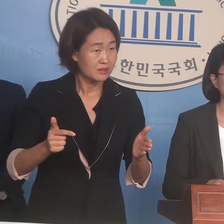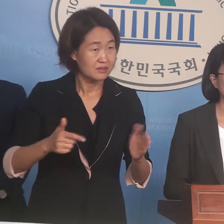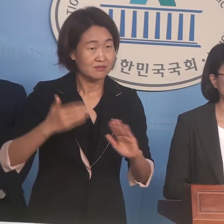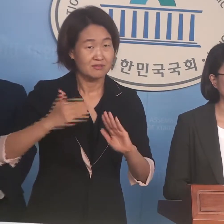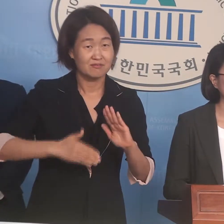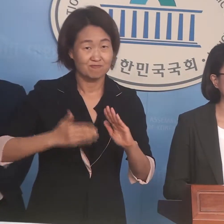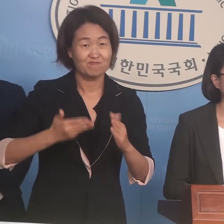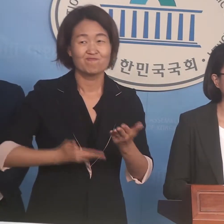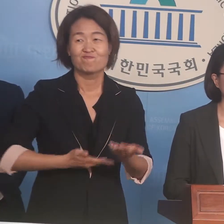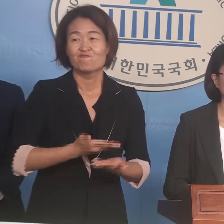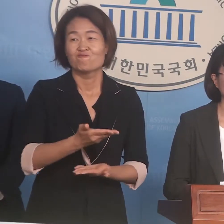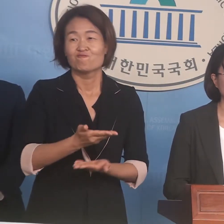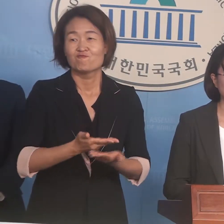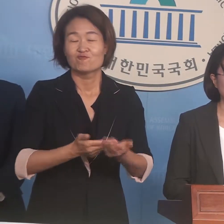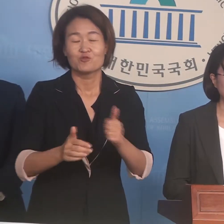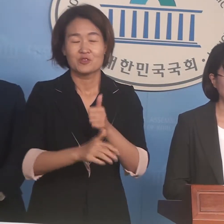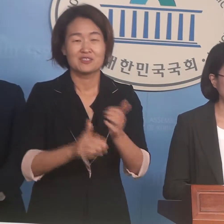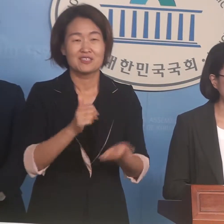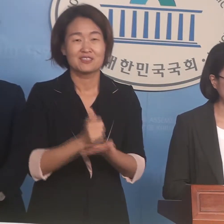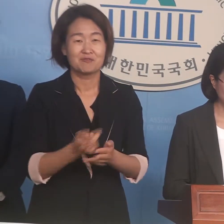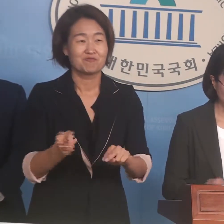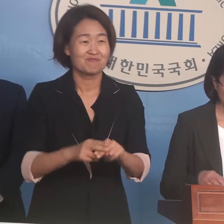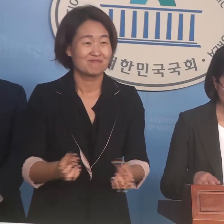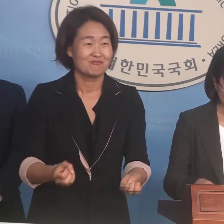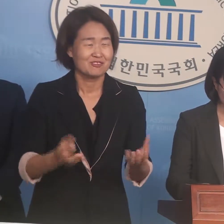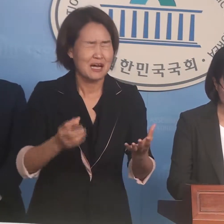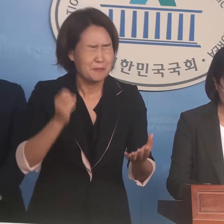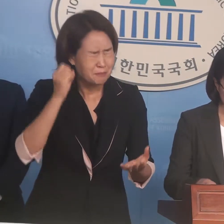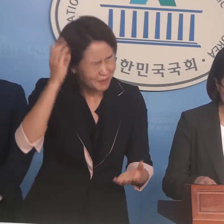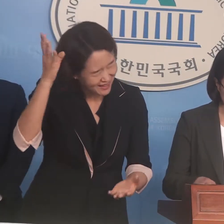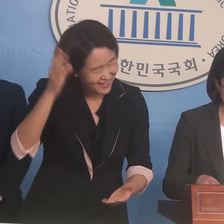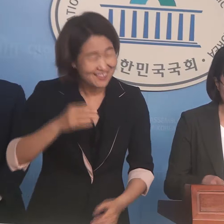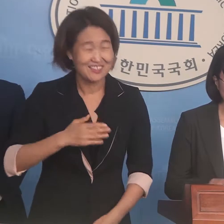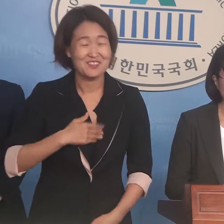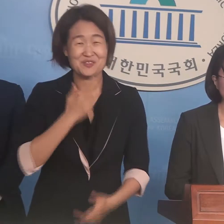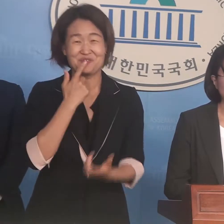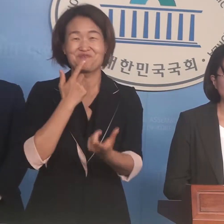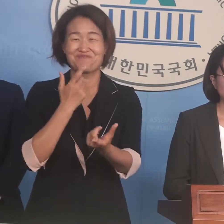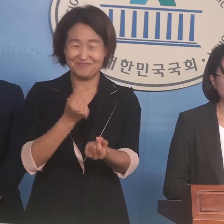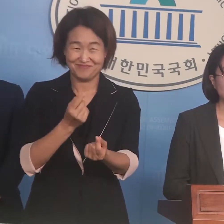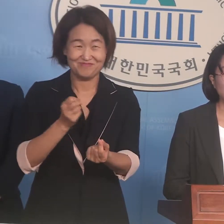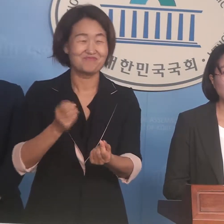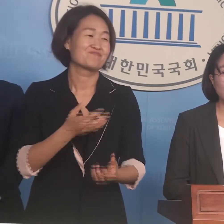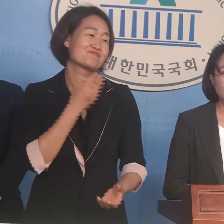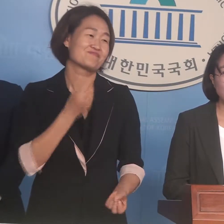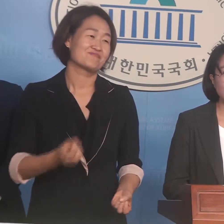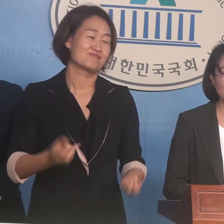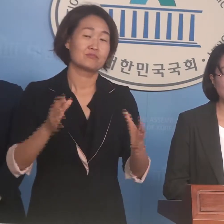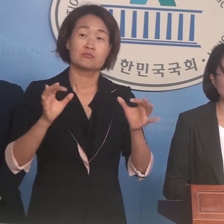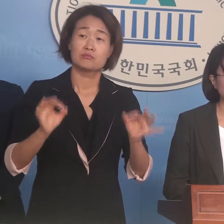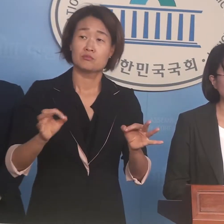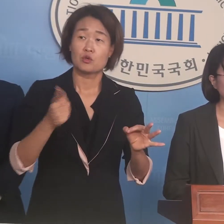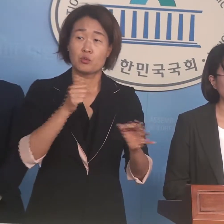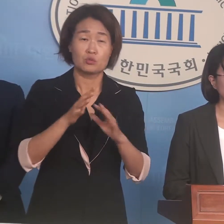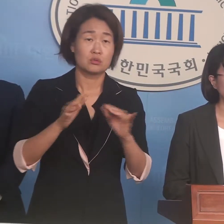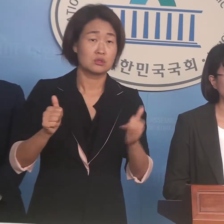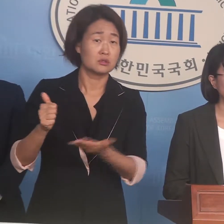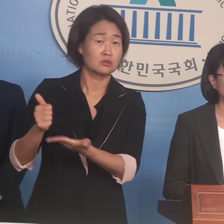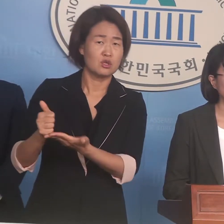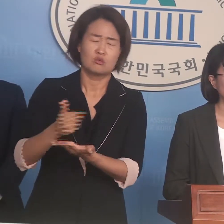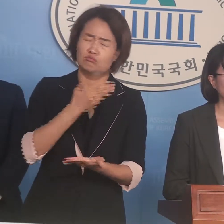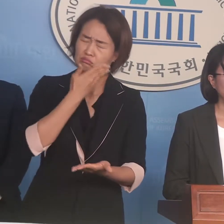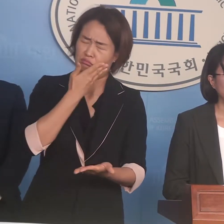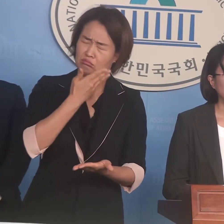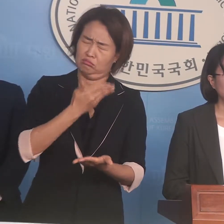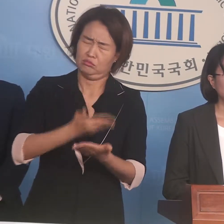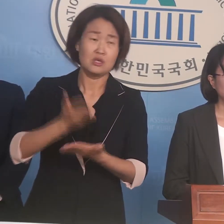신임공정거래위원장께 축하의 말을 전한다는 거 깜빡이셨습니다. 저도 축하를 드리고요. 김남주 변호사께서 중요한 말씀을